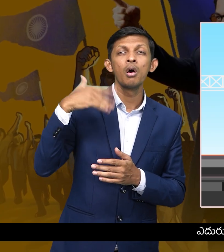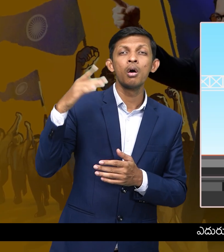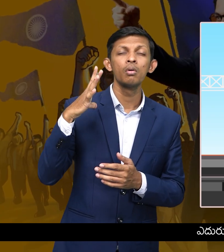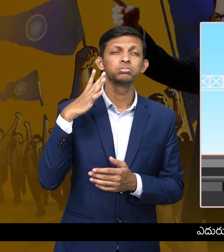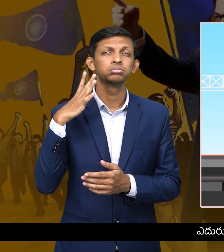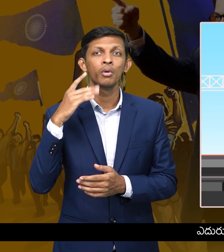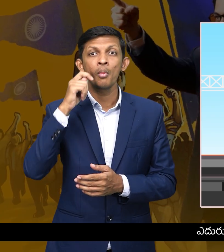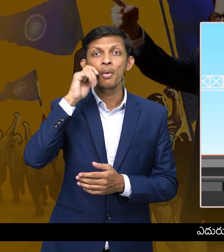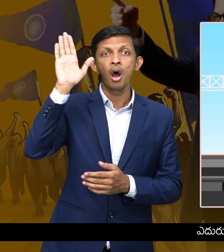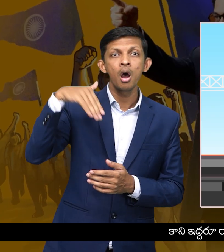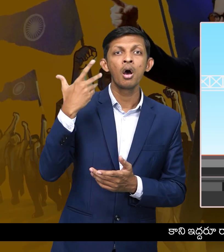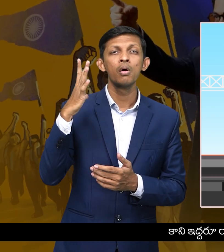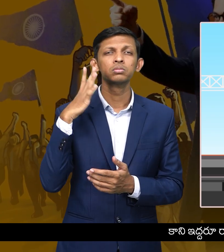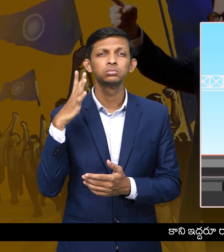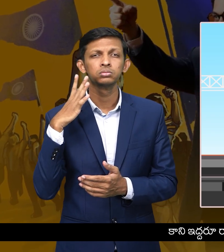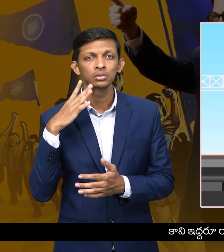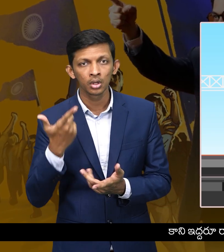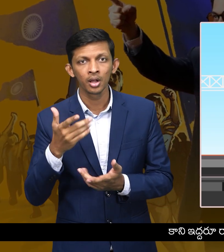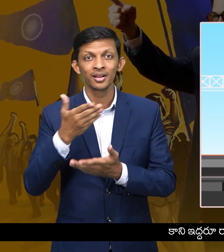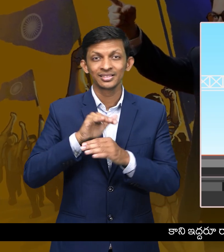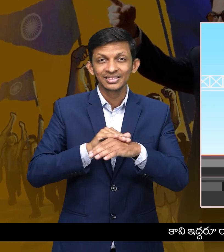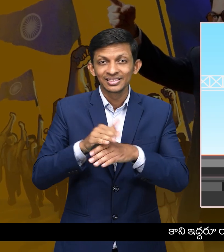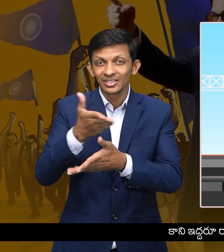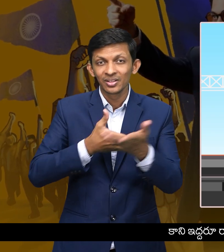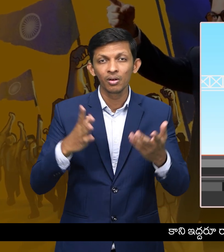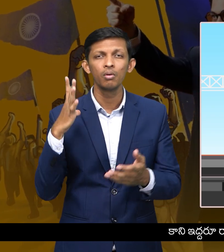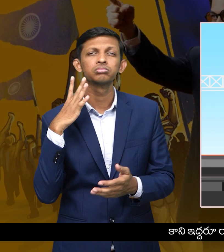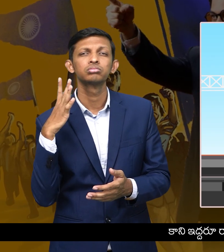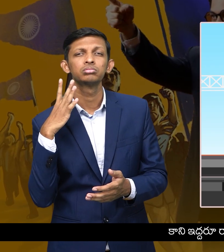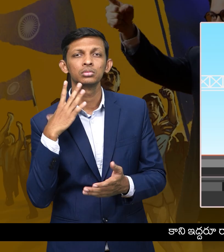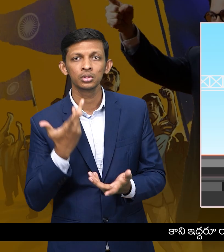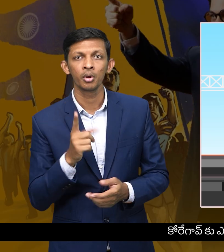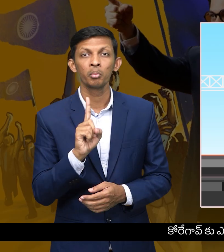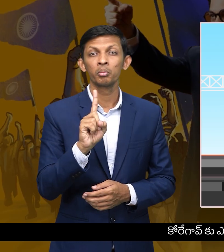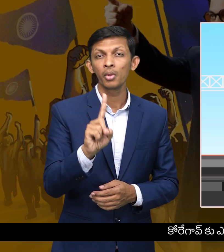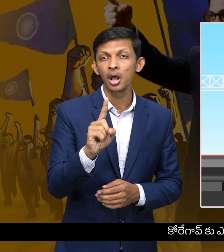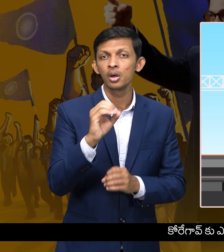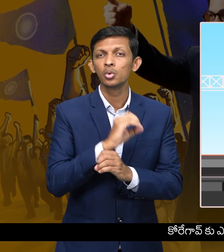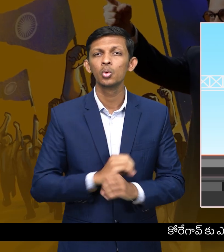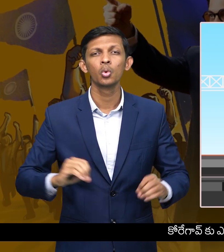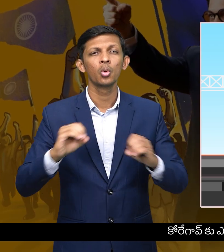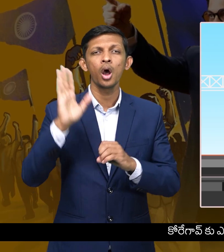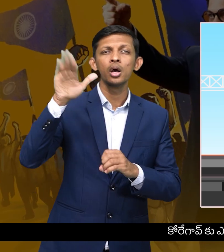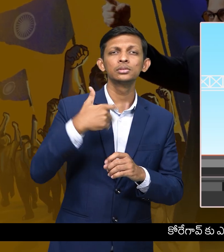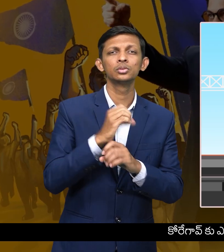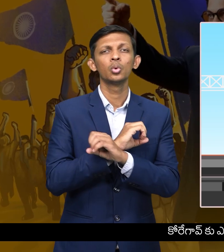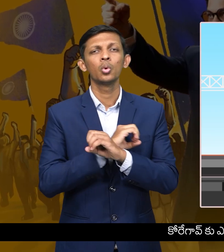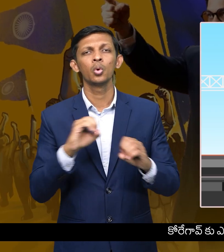ఎదురుచూస్తున్నామని తెలిపాం. కానీ ఇద్దరూ రాలేదు మరియు మేము సొంతంగా కోరేగావ్కు ఎలా చేరుకోవాలో మాకు